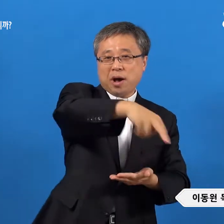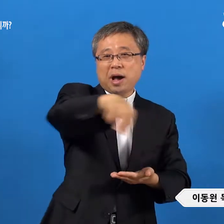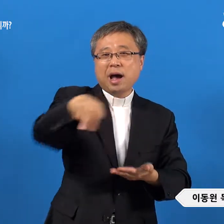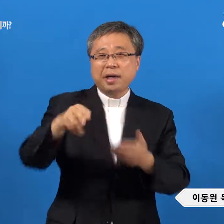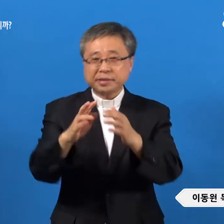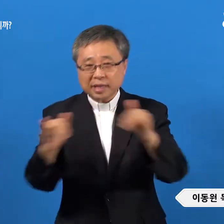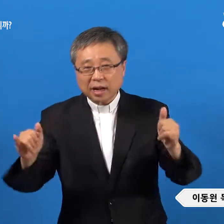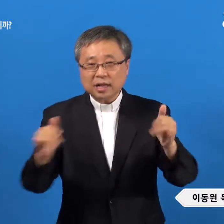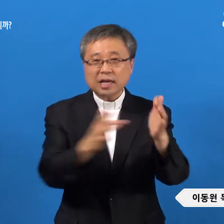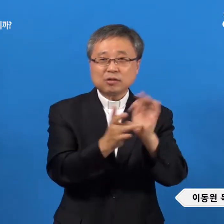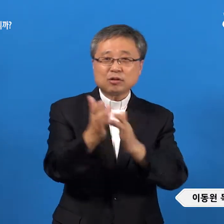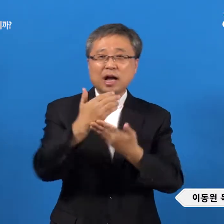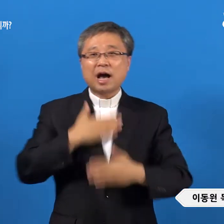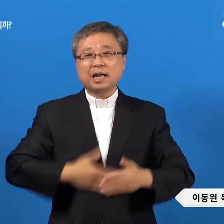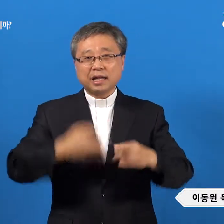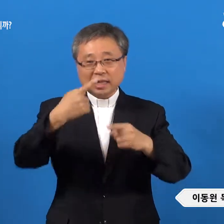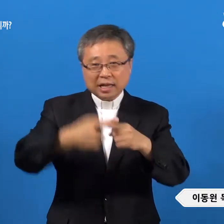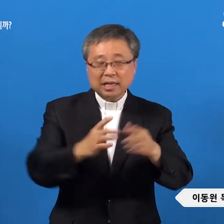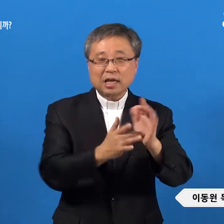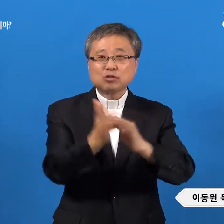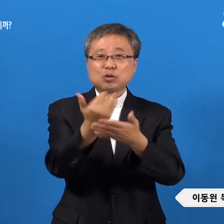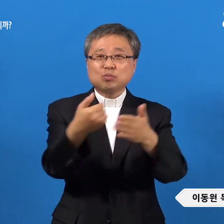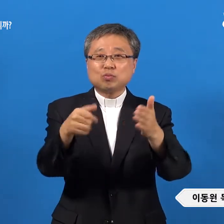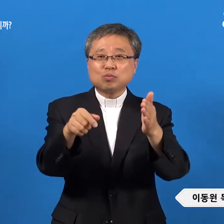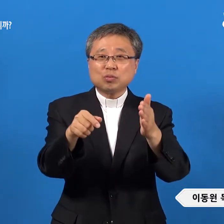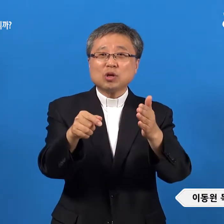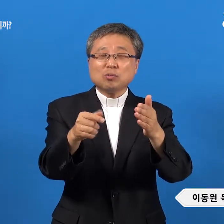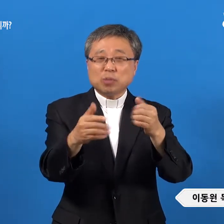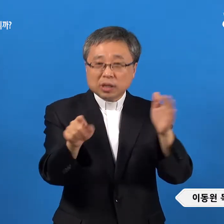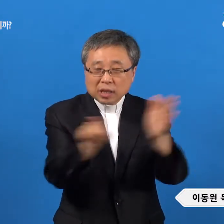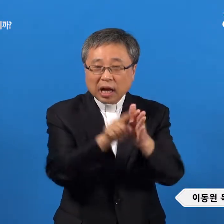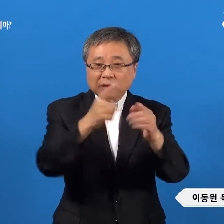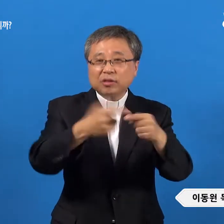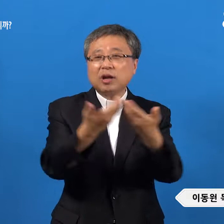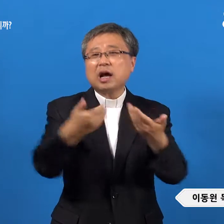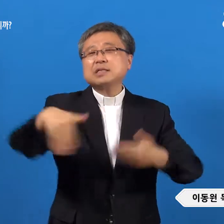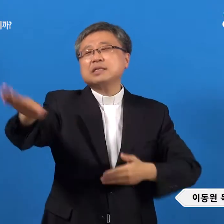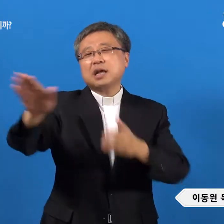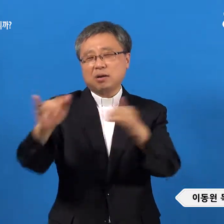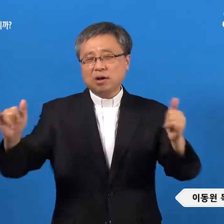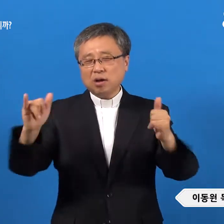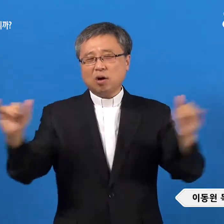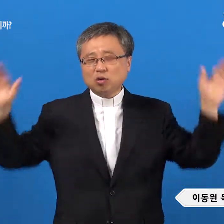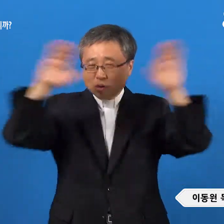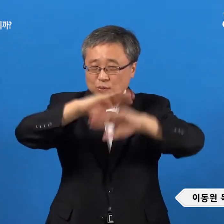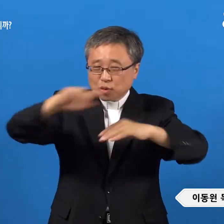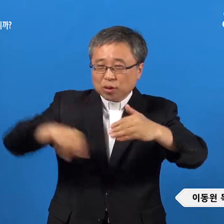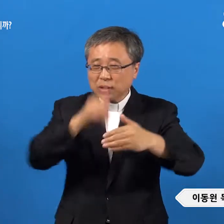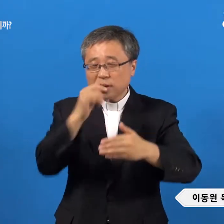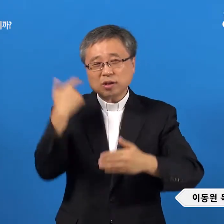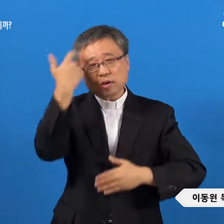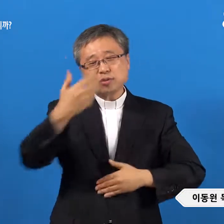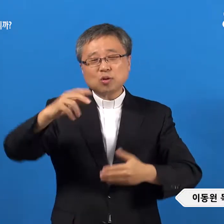아니, 예수를 알았다가 예수님에서 떠나간 사람. 그래서 어둠 속에 있는 사람. 영적으로 방황하는 사람.